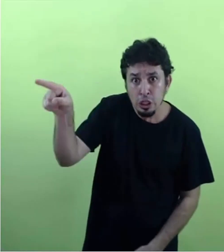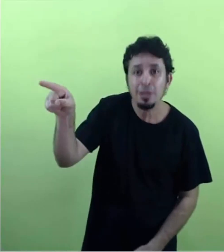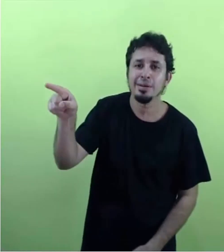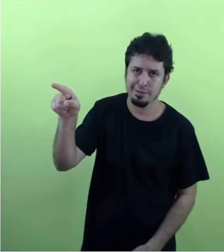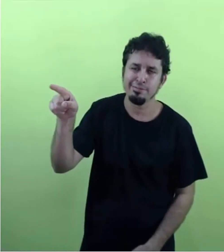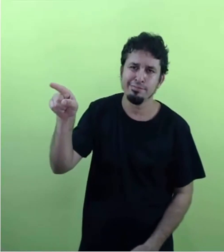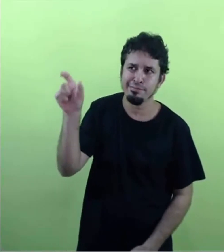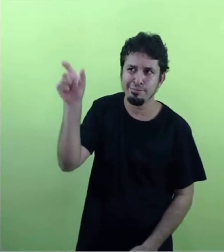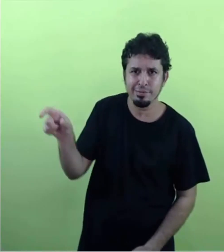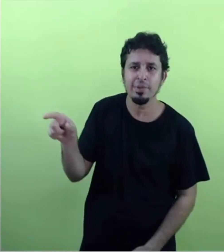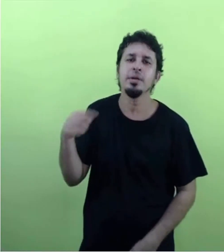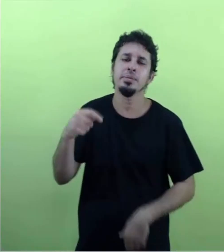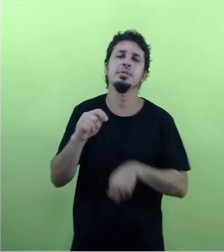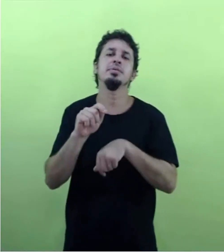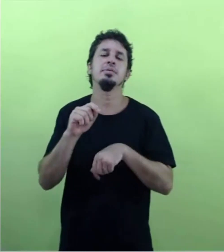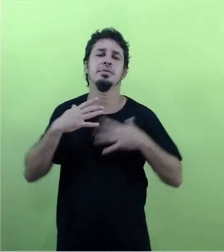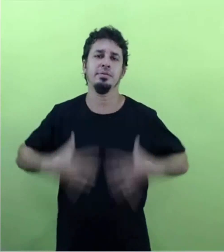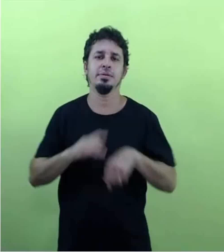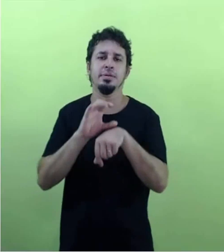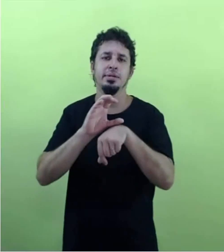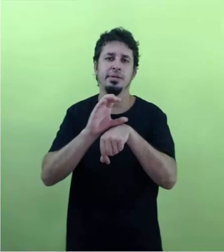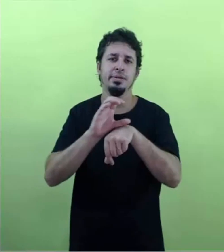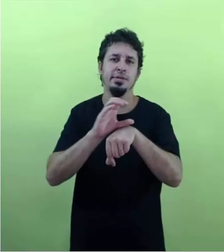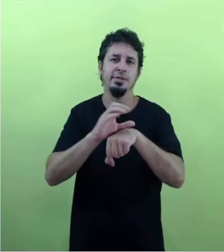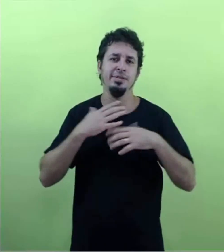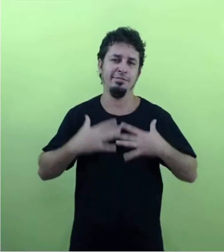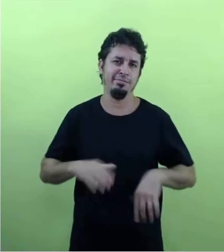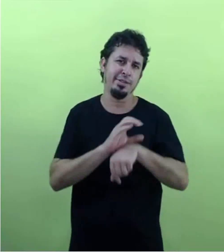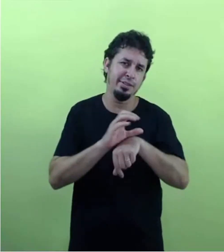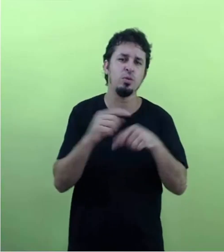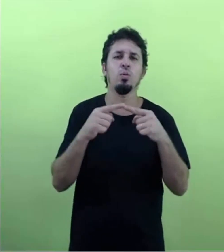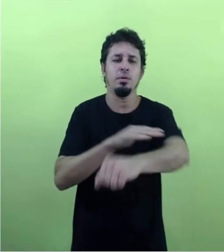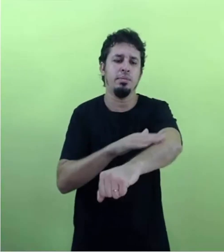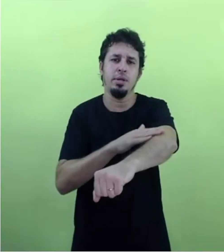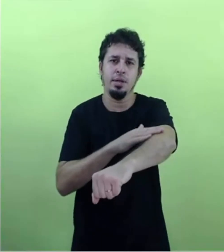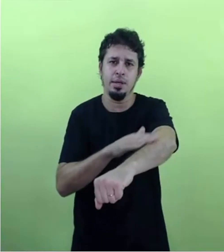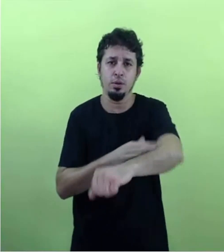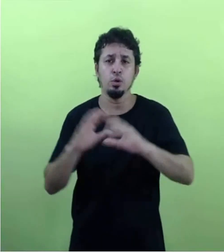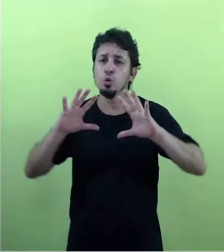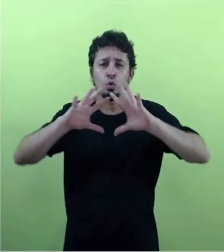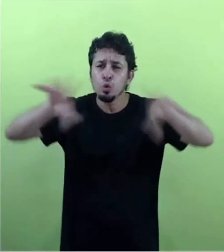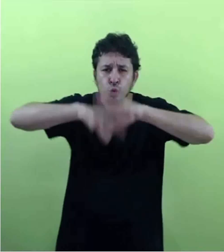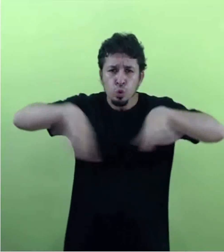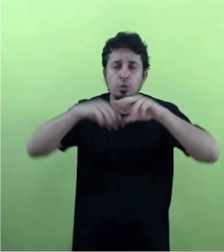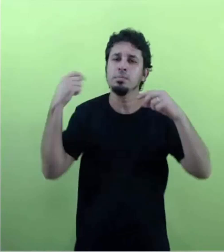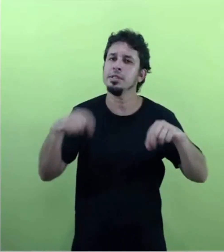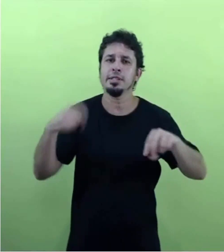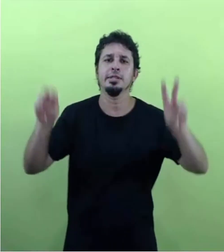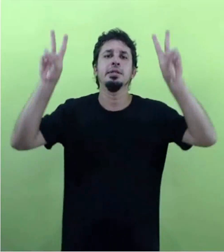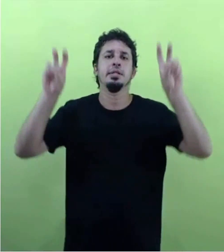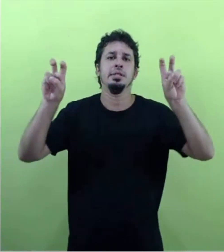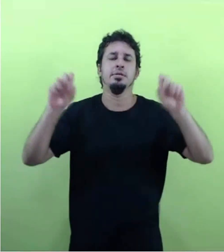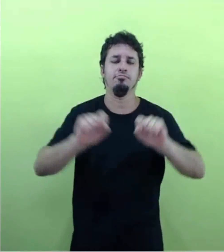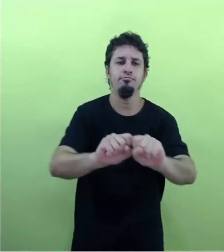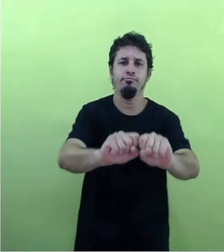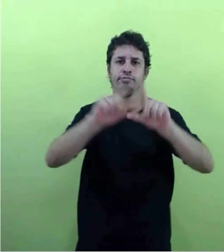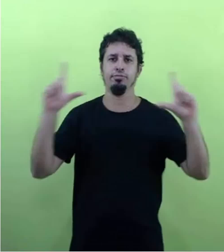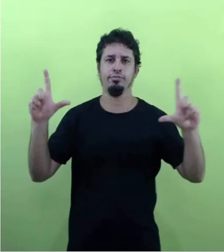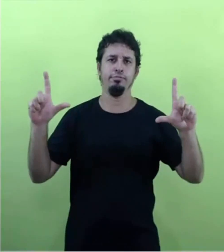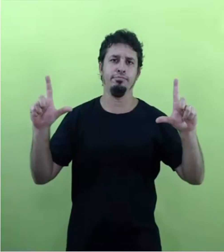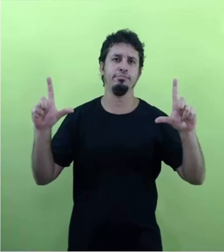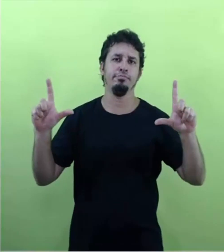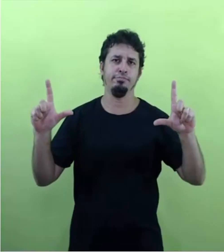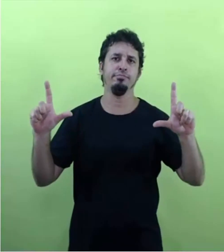deve-se usar camisa preta ou cinza de acordo com o tom de pele. Todas as citações devem ser sempre em